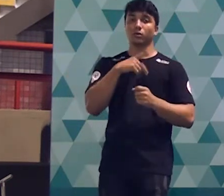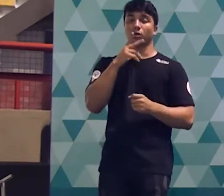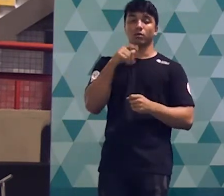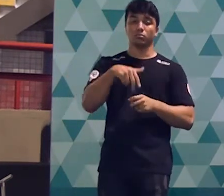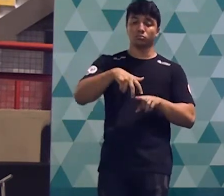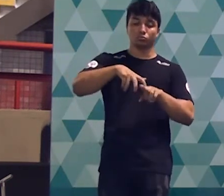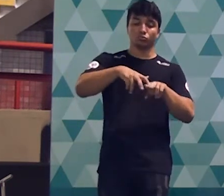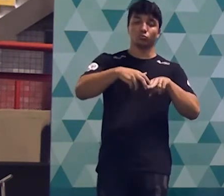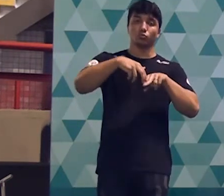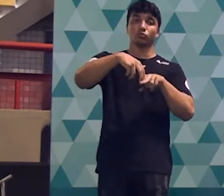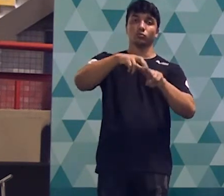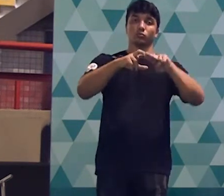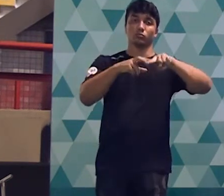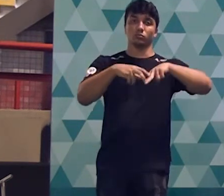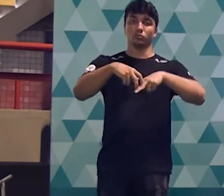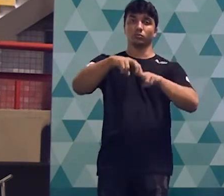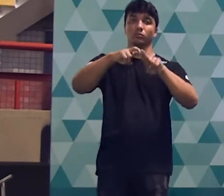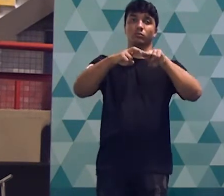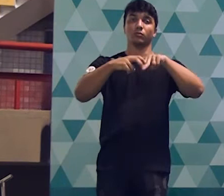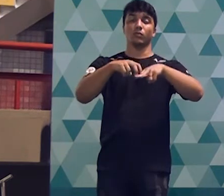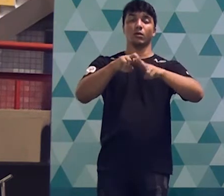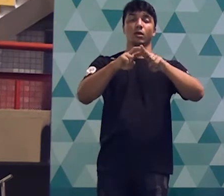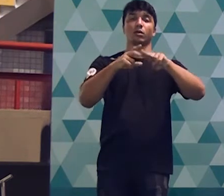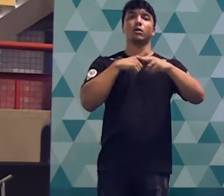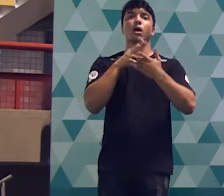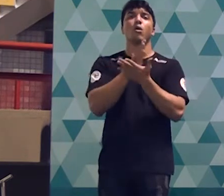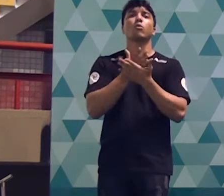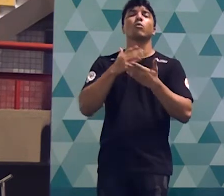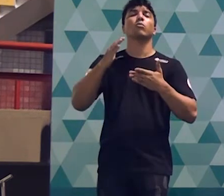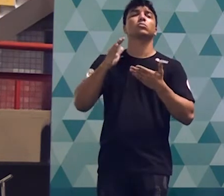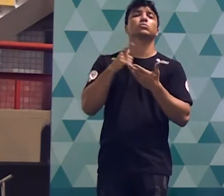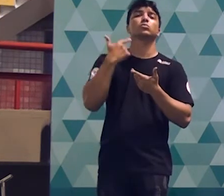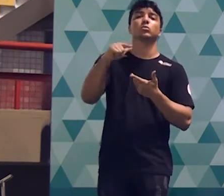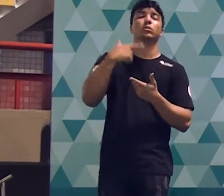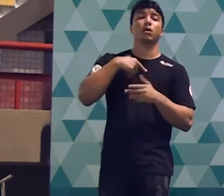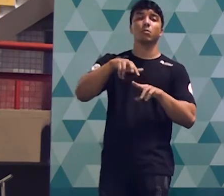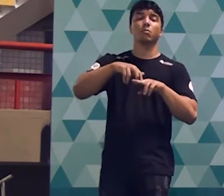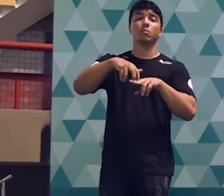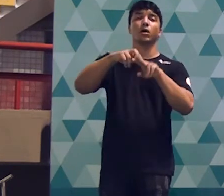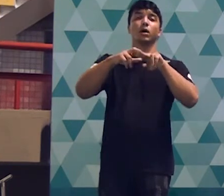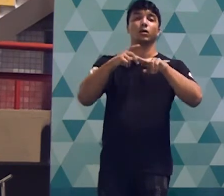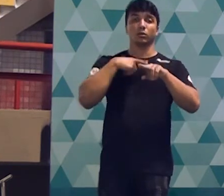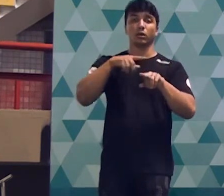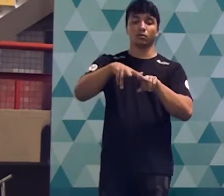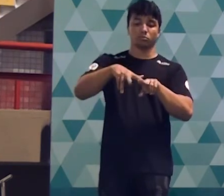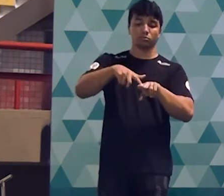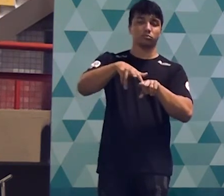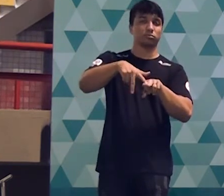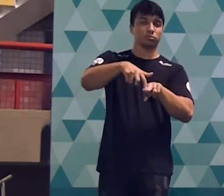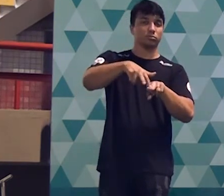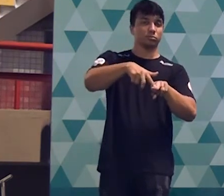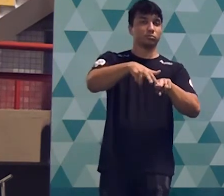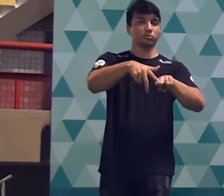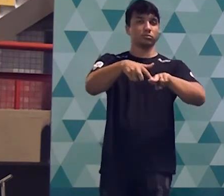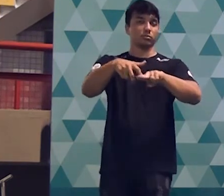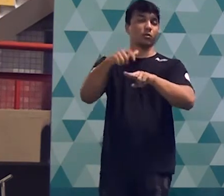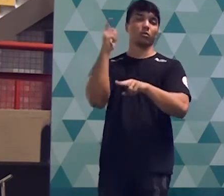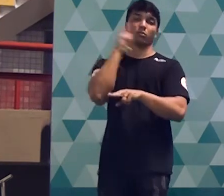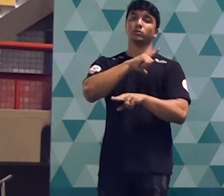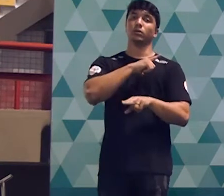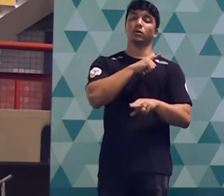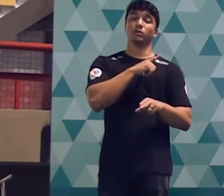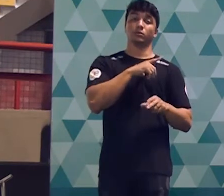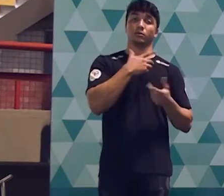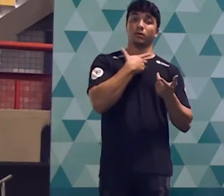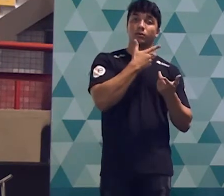de surf. Professor, e no lugar que não tem praia para surfar, tem o skate. Se você prestar